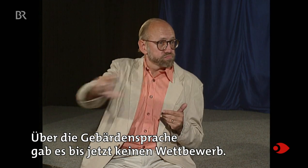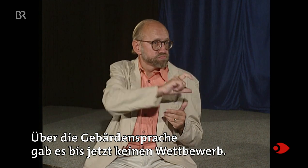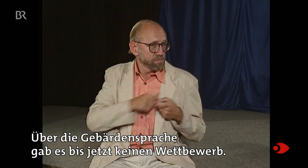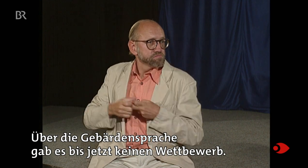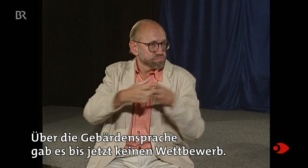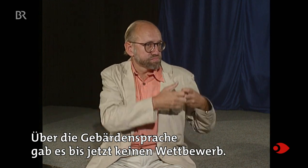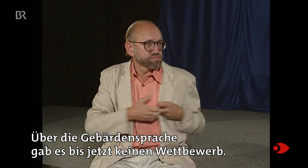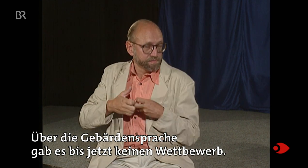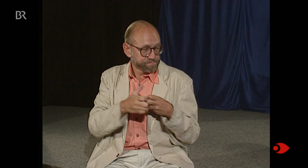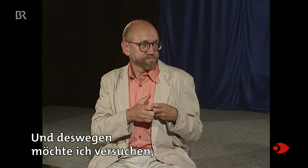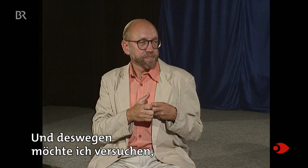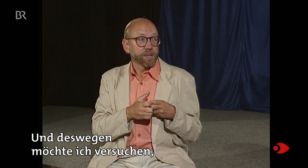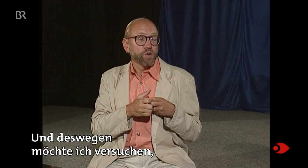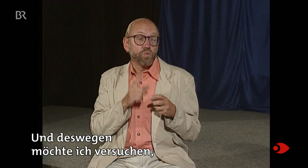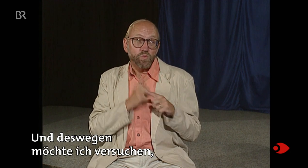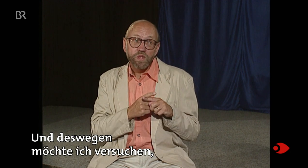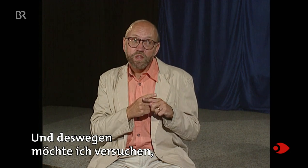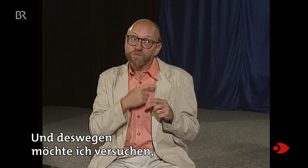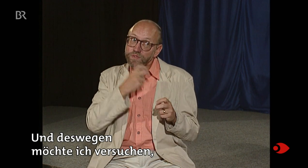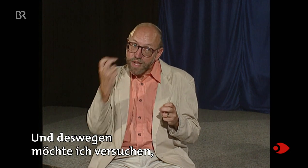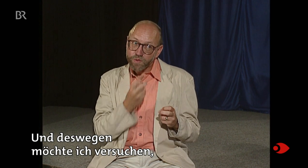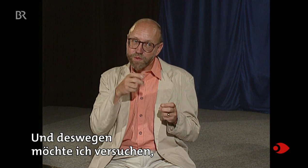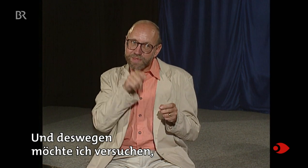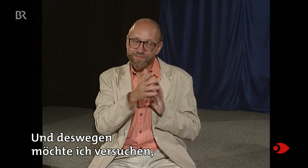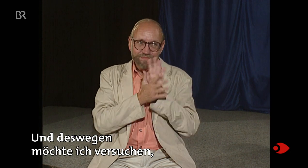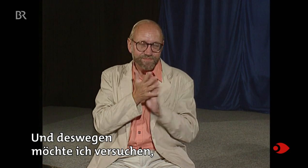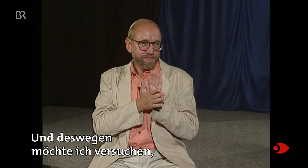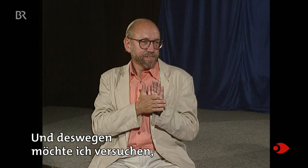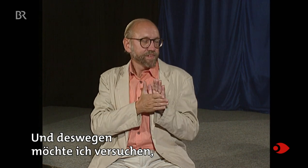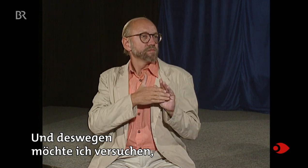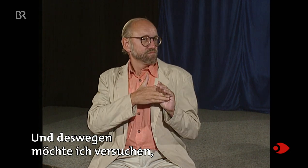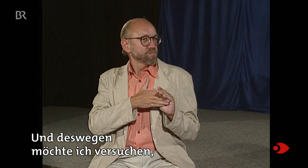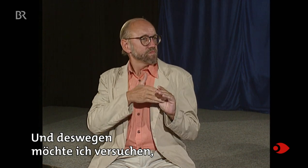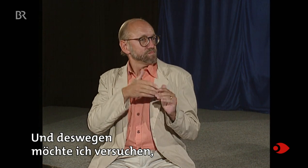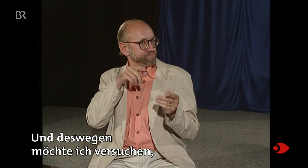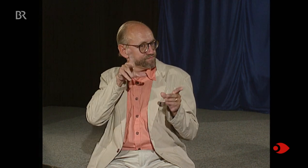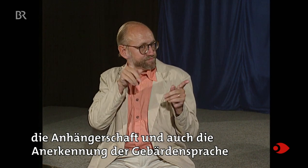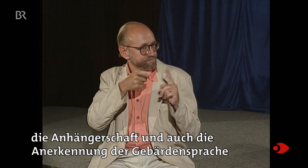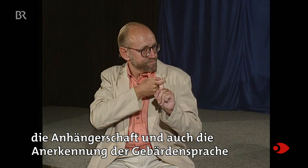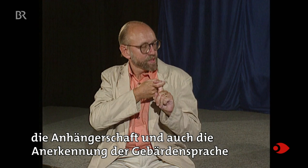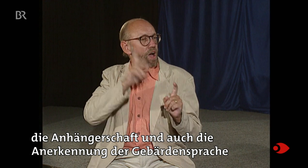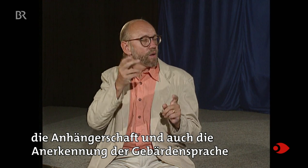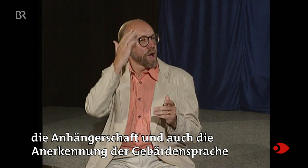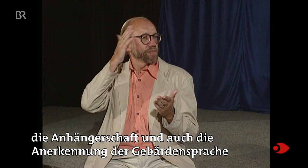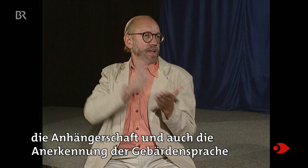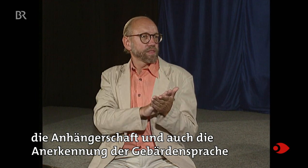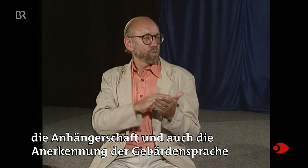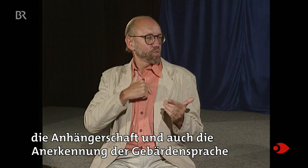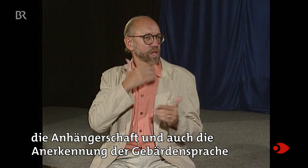bis jetzt keinen Wettbewerb. Und deswegen möchte ich versuchen, die Anhängerschaft und